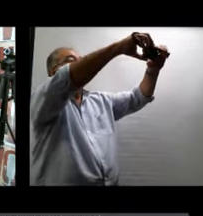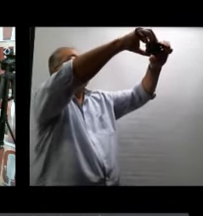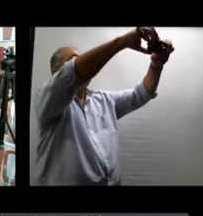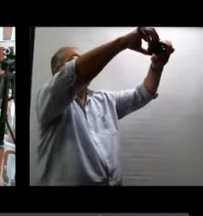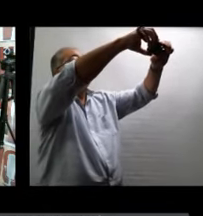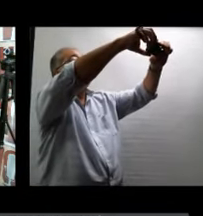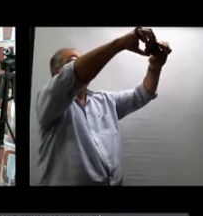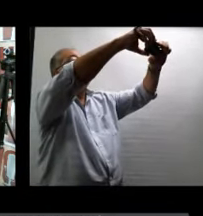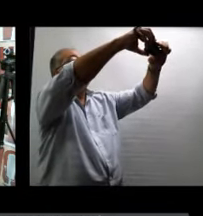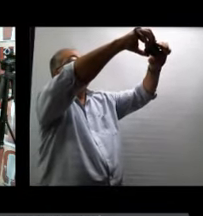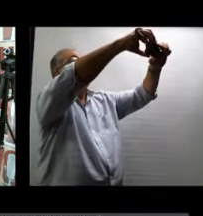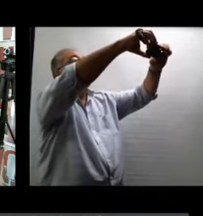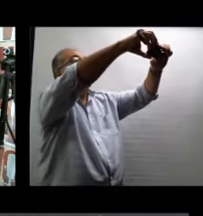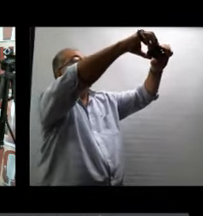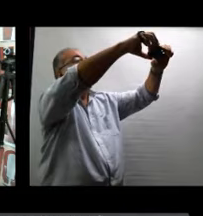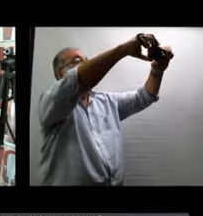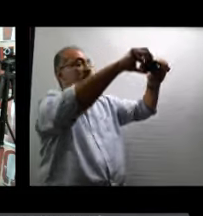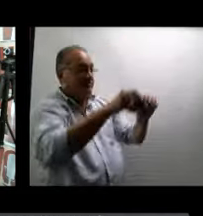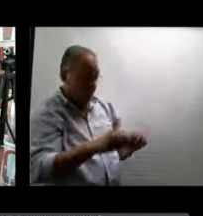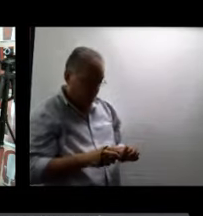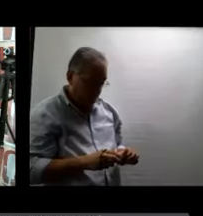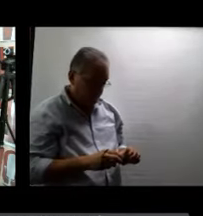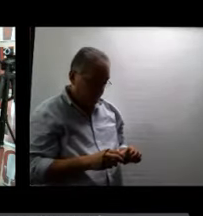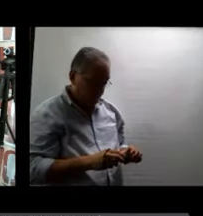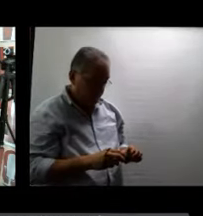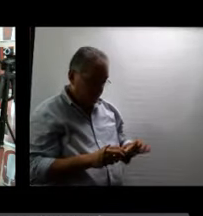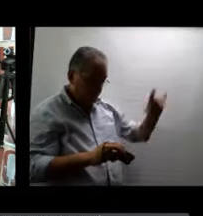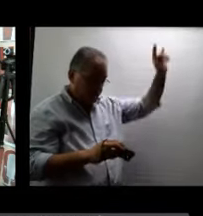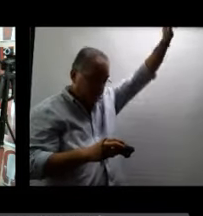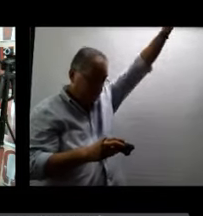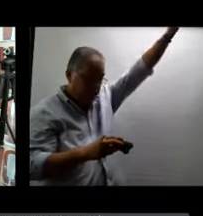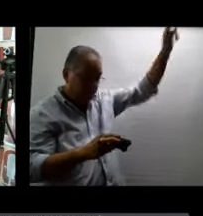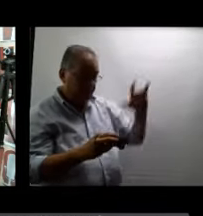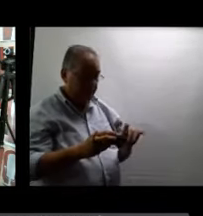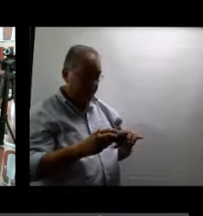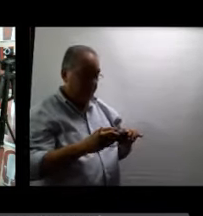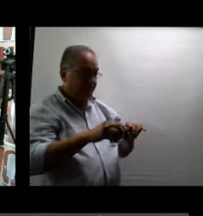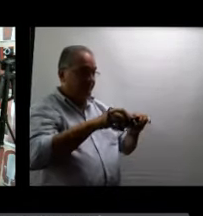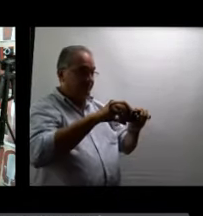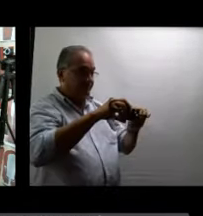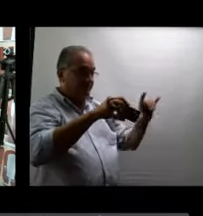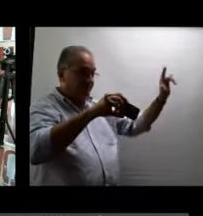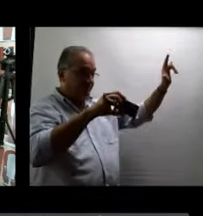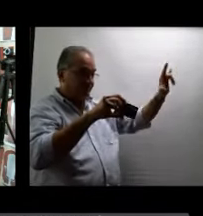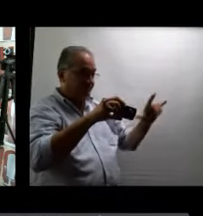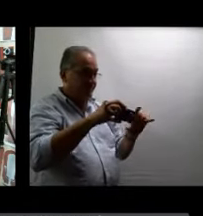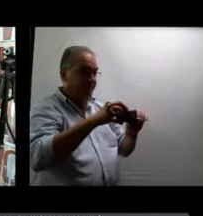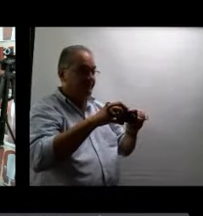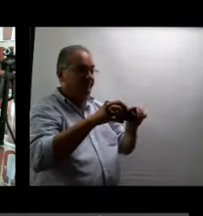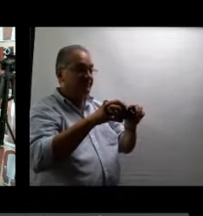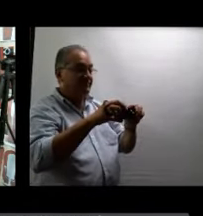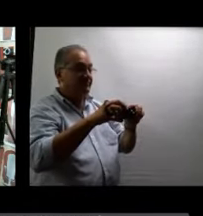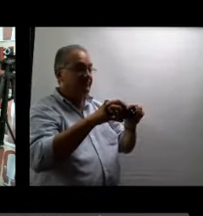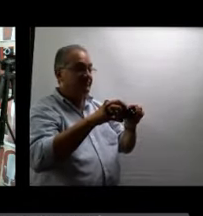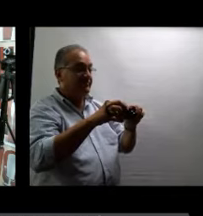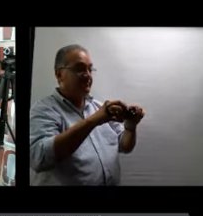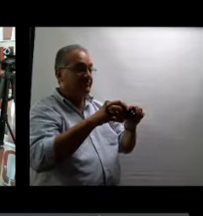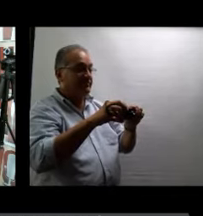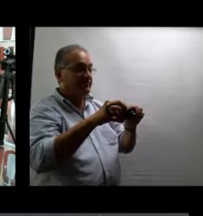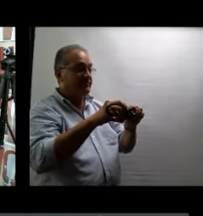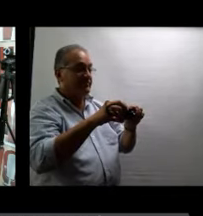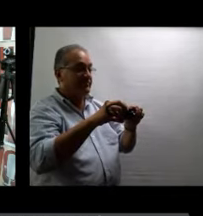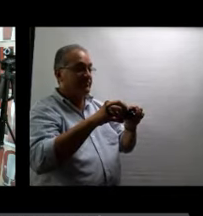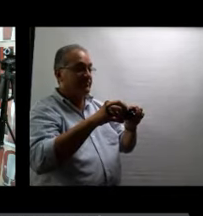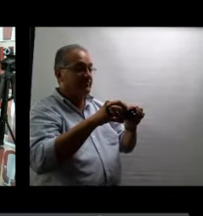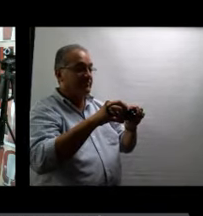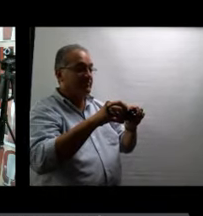páginas en Facebook o visítanos en la carretera 174 en Bayamón. Olazábal, 740-1414. Deja